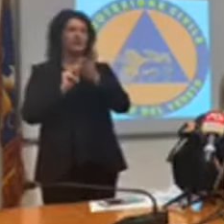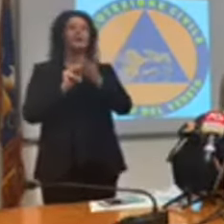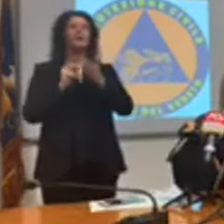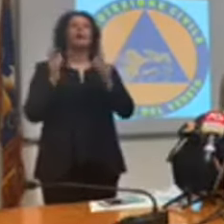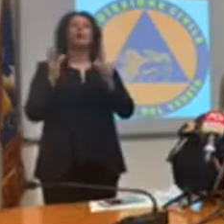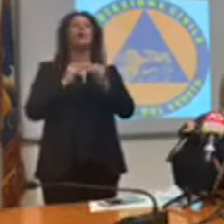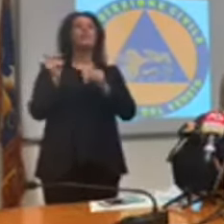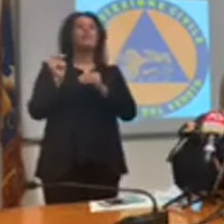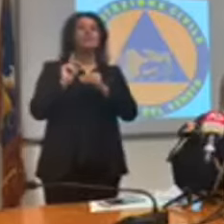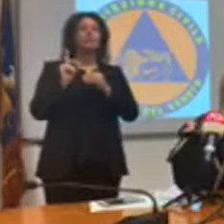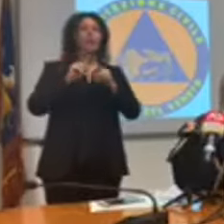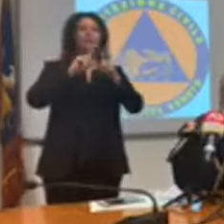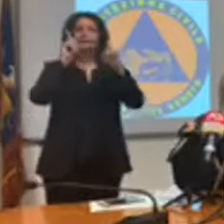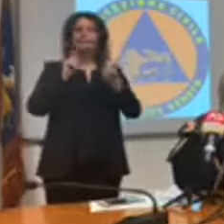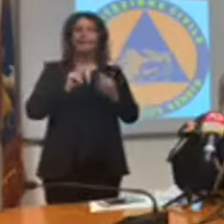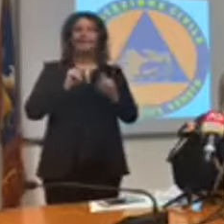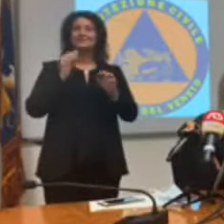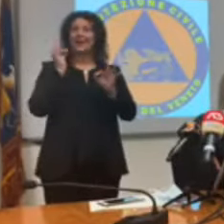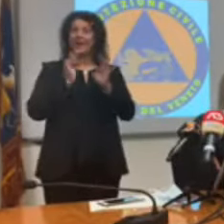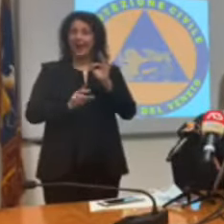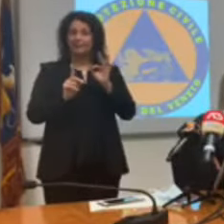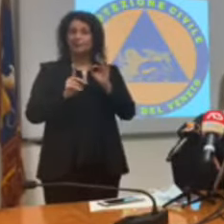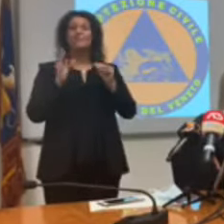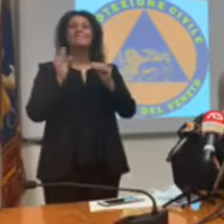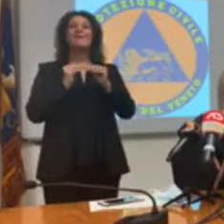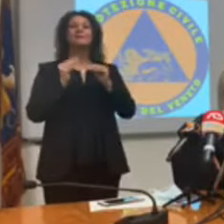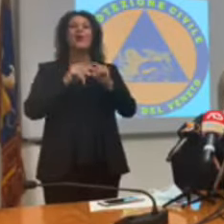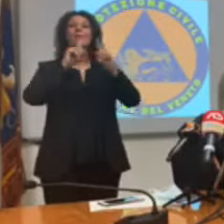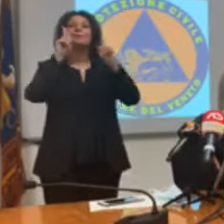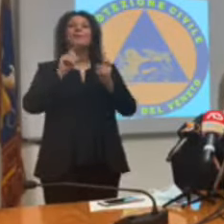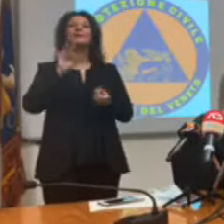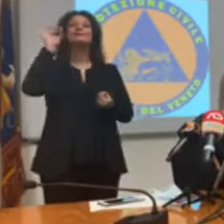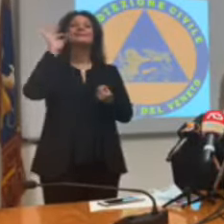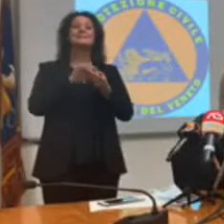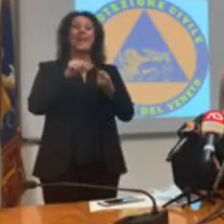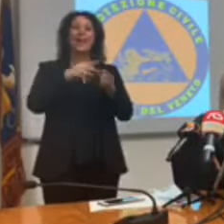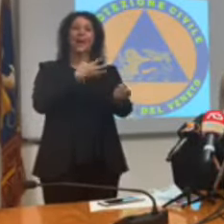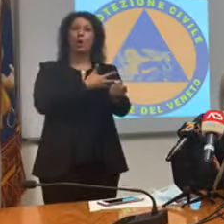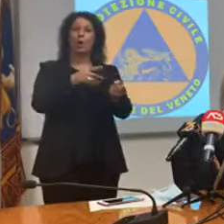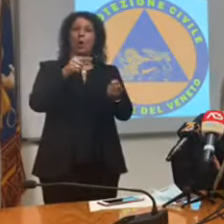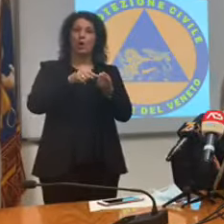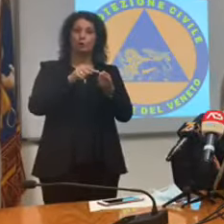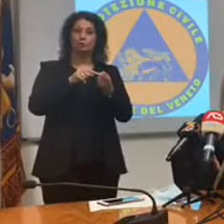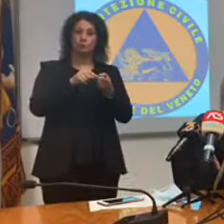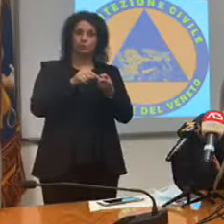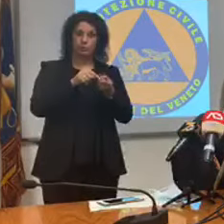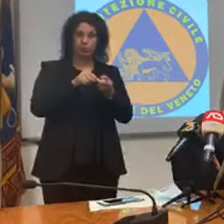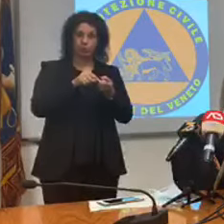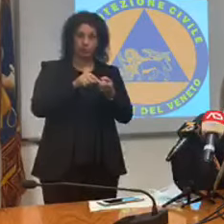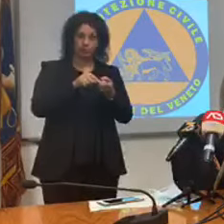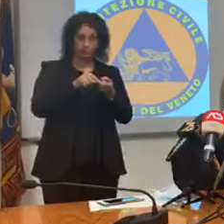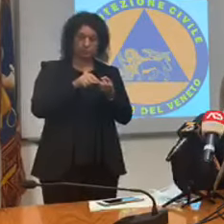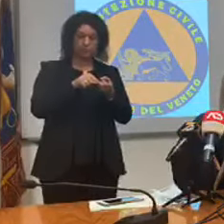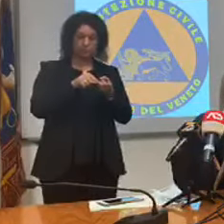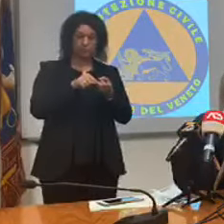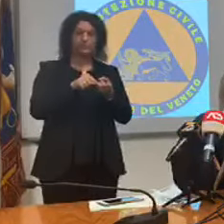dello Spallanzani, quello, ma il test sierologico, quindi il pungidito, che ci è stato